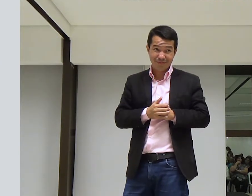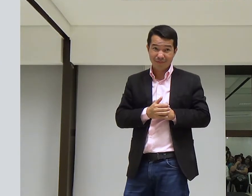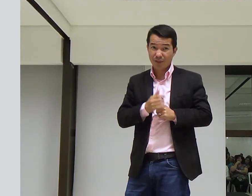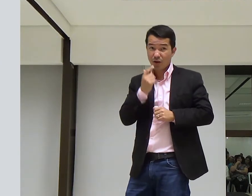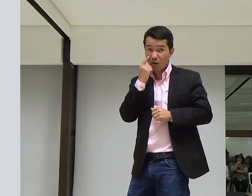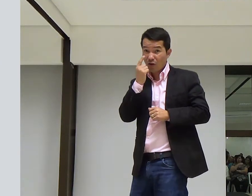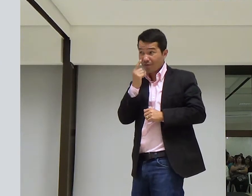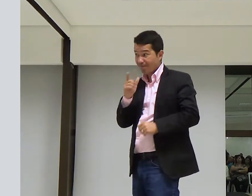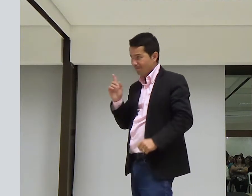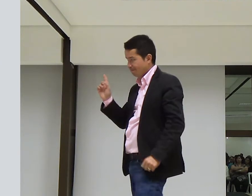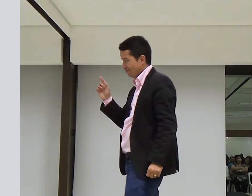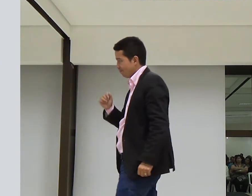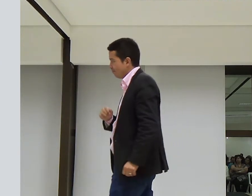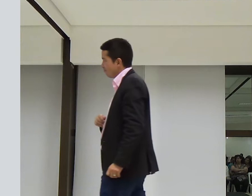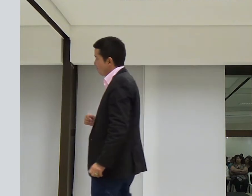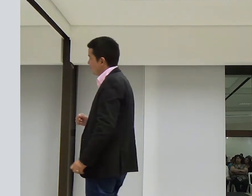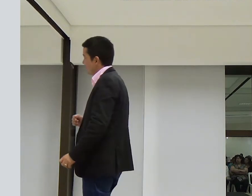agimos como burros. Olha lá.